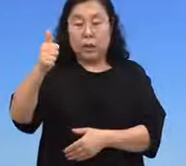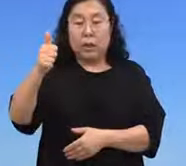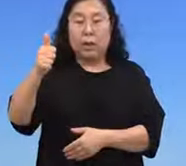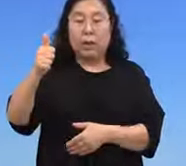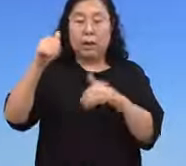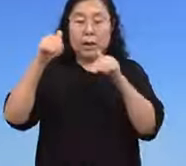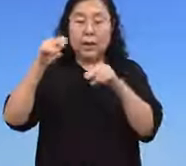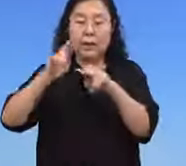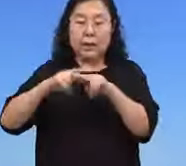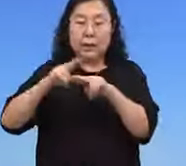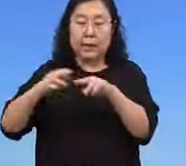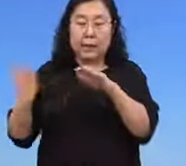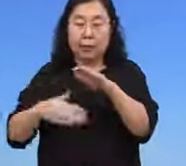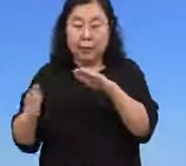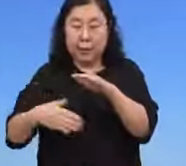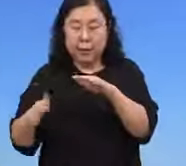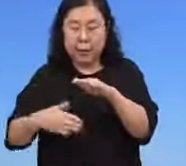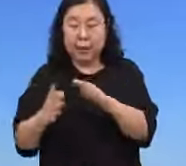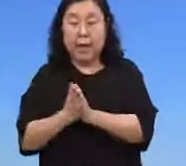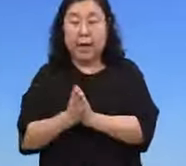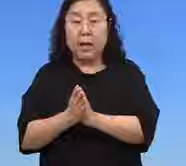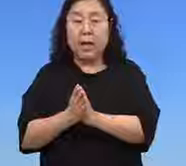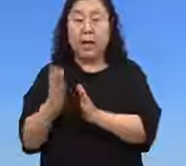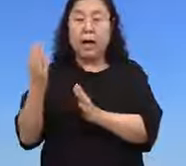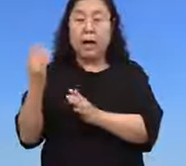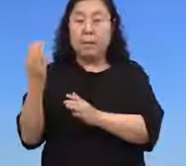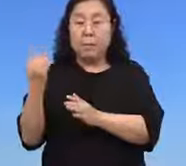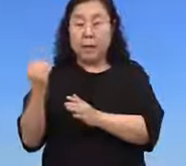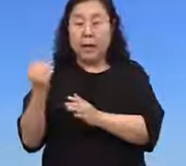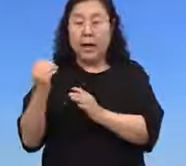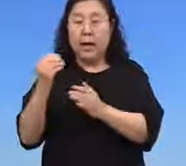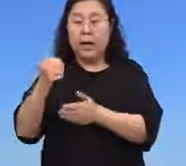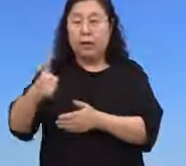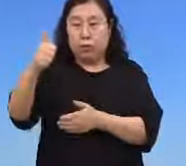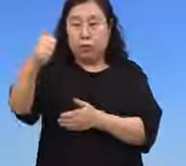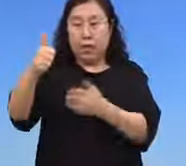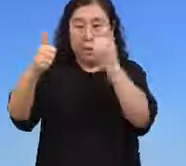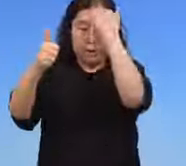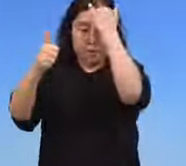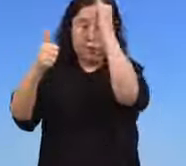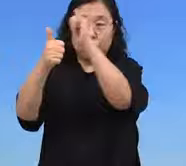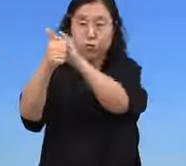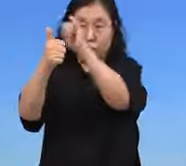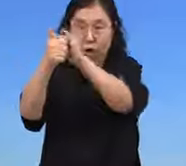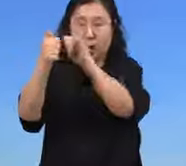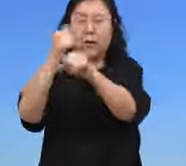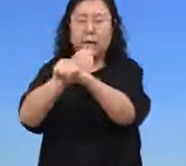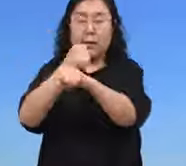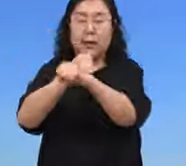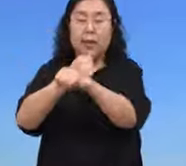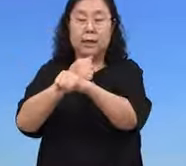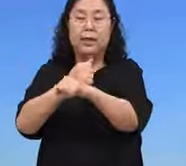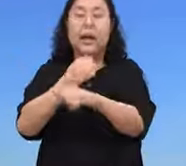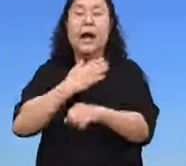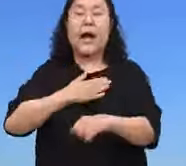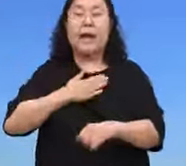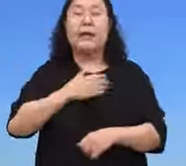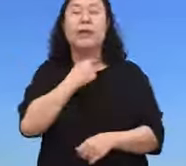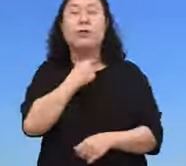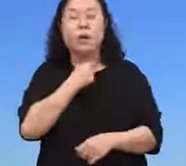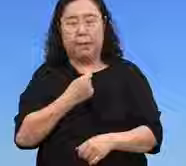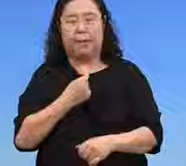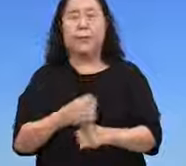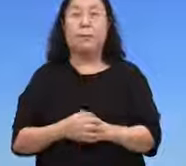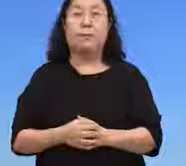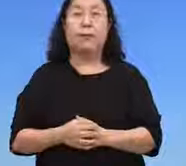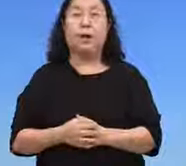위험한 시기에도 얼마만큼 주인에게 공개적으로 충성했는지를 밝히려는 것이다. 여러분, 여기